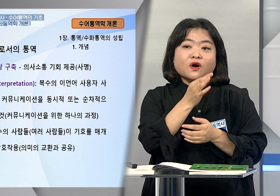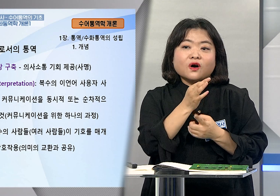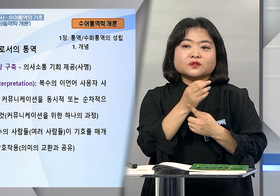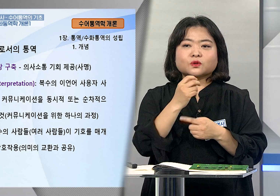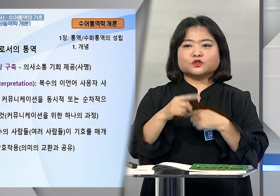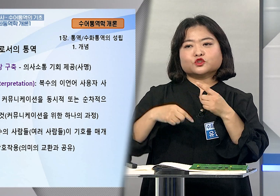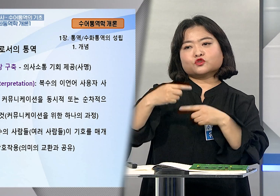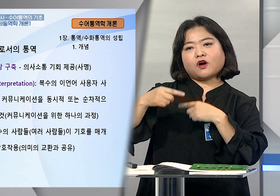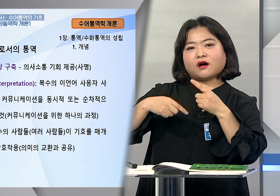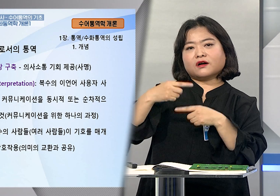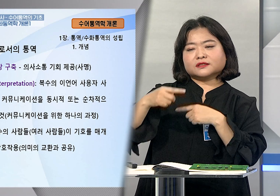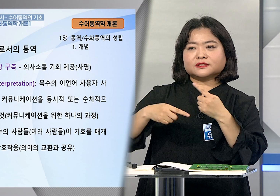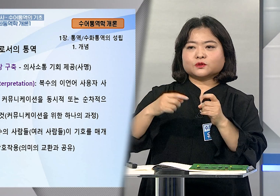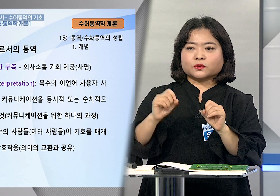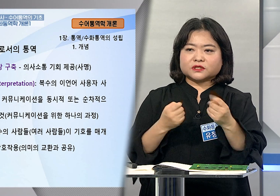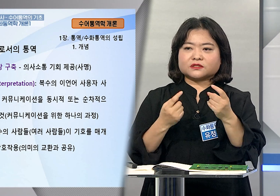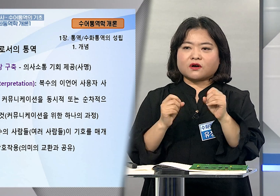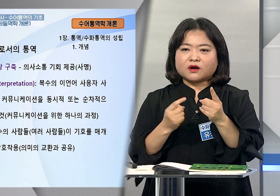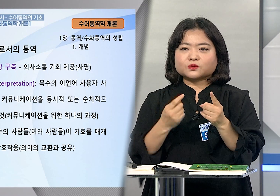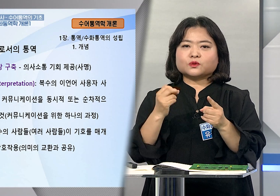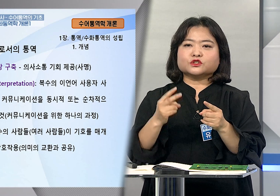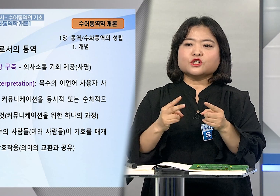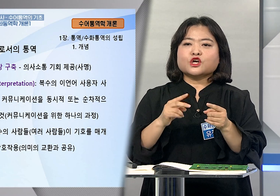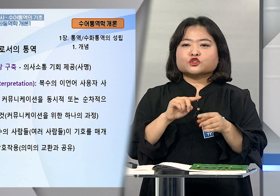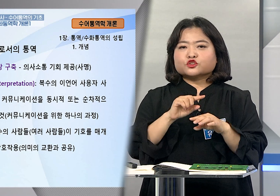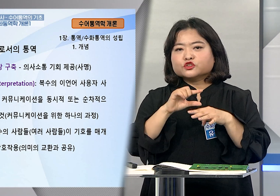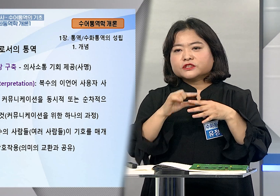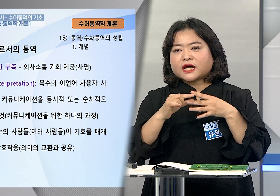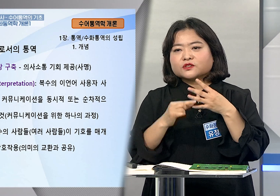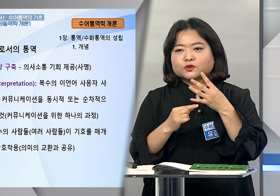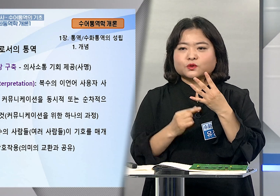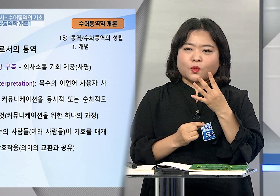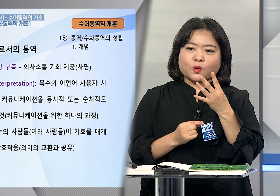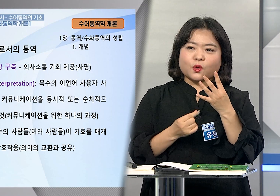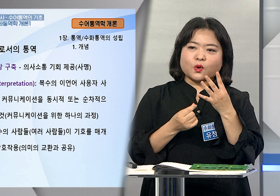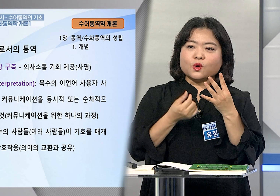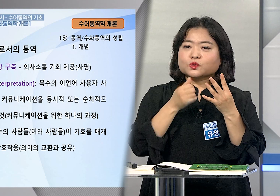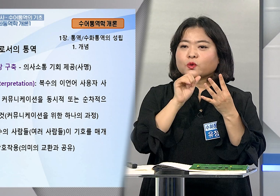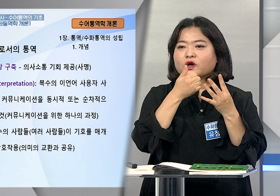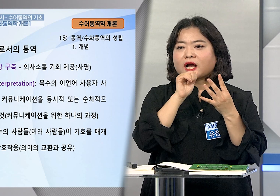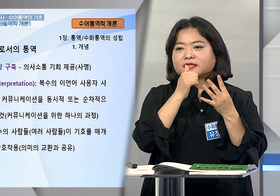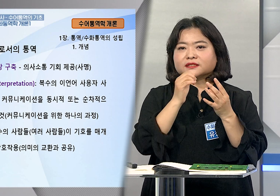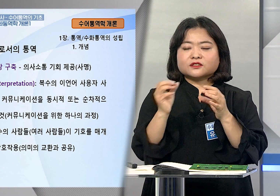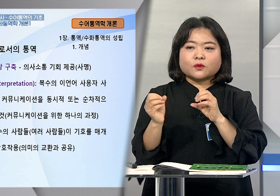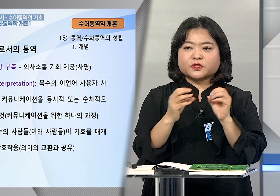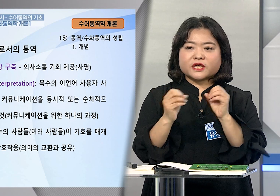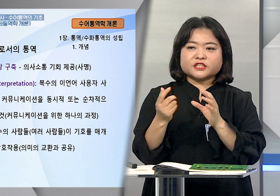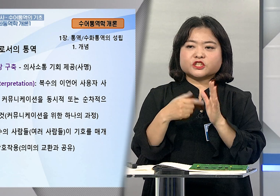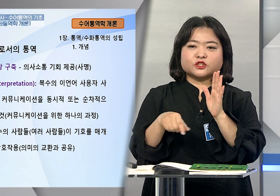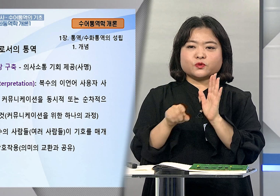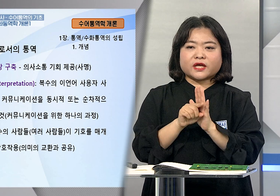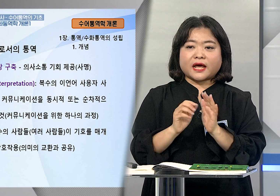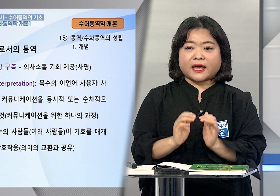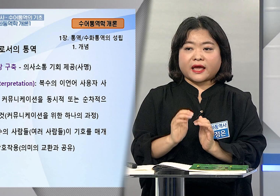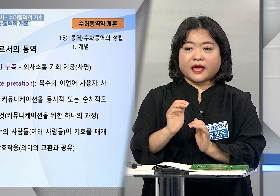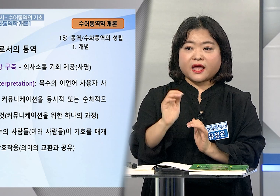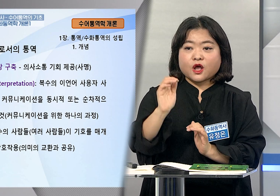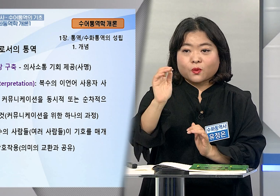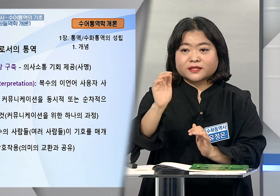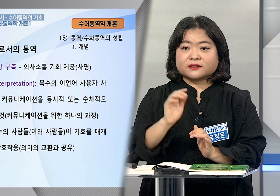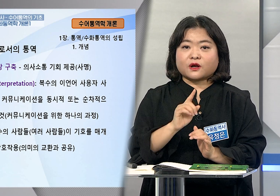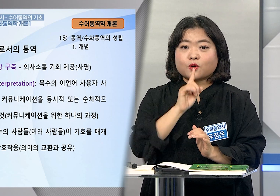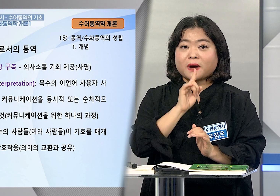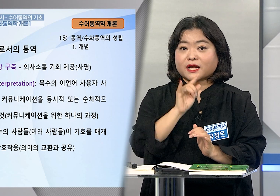음성 언어 또는 수어를 동시적 또는 순차적으로 통역하는 커뮤니케이션을 위한